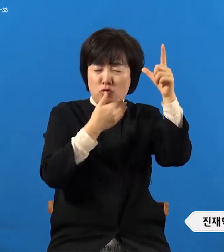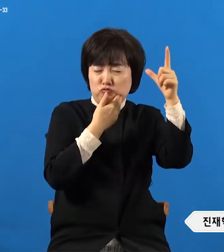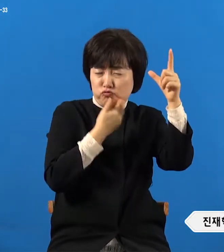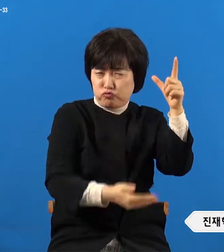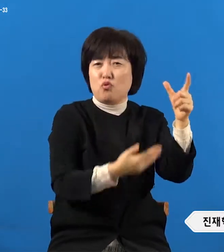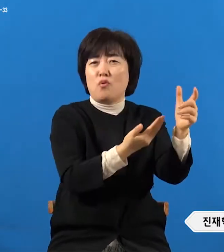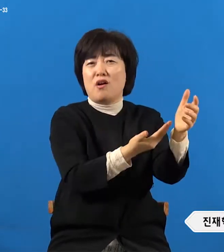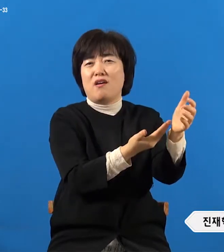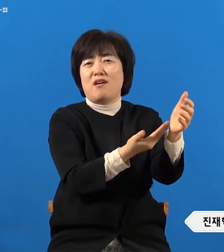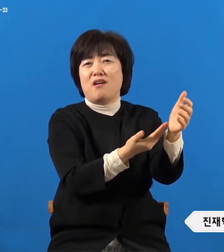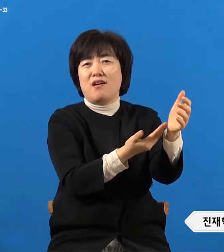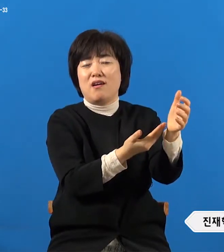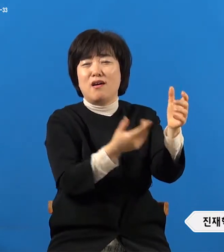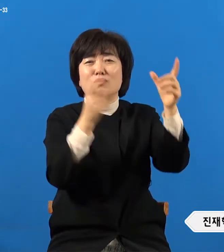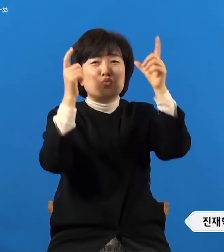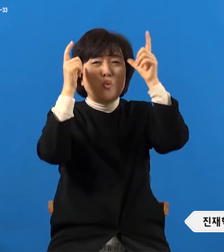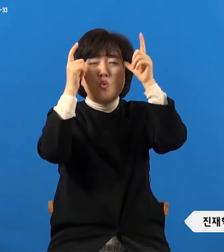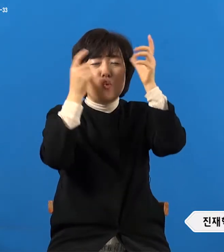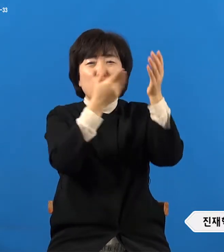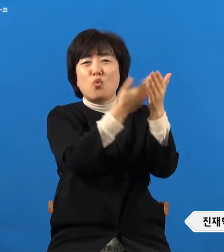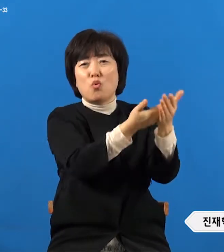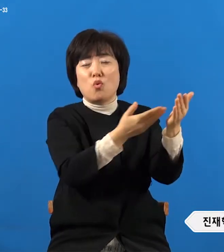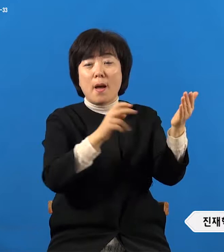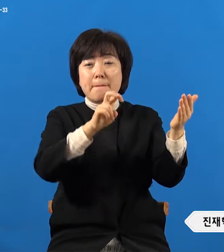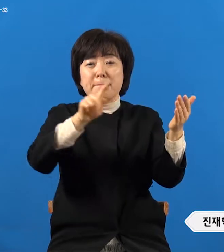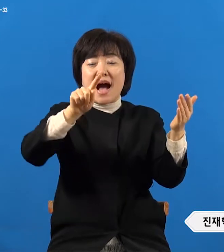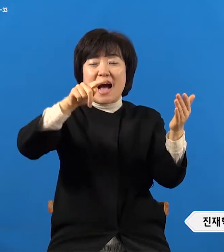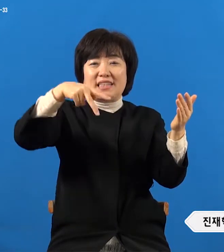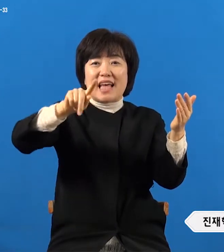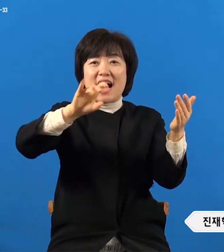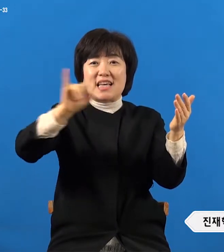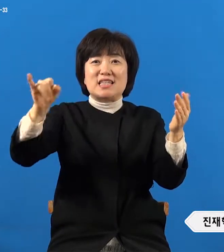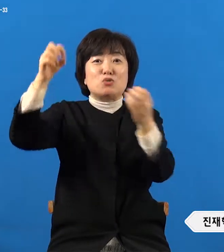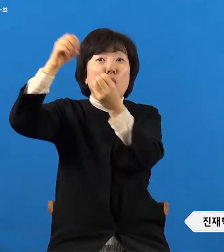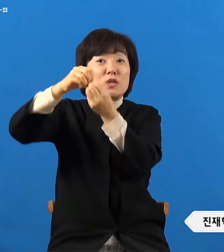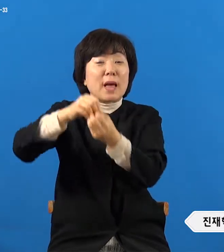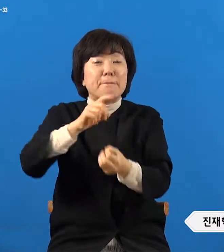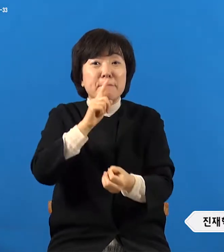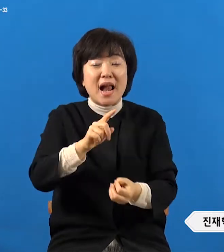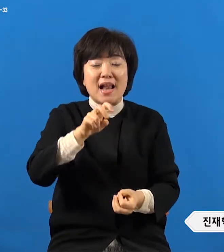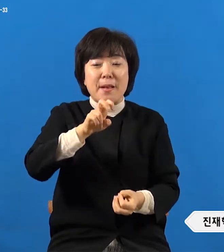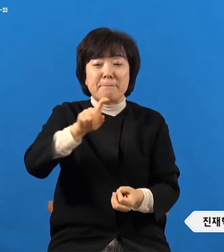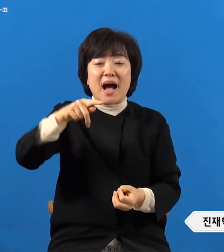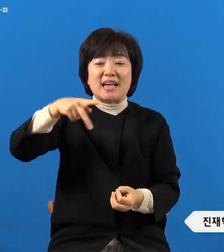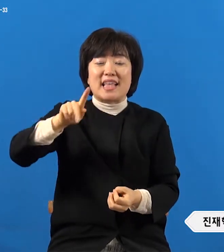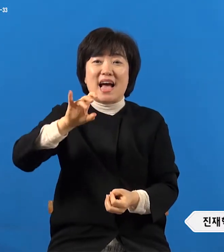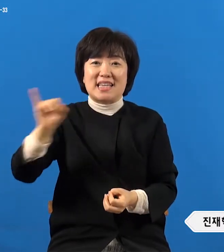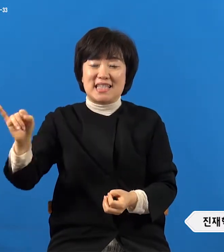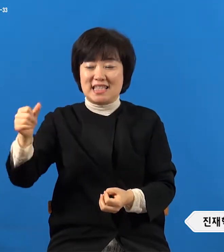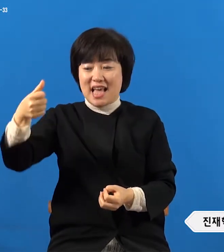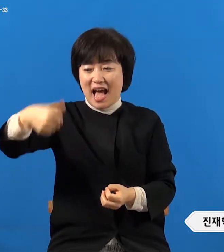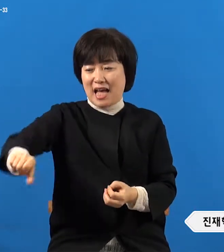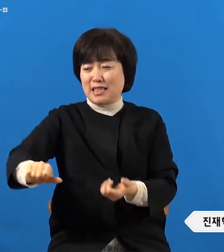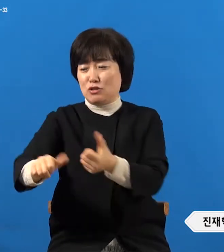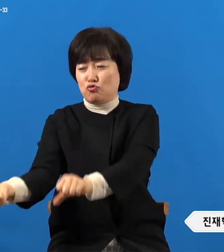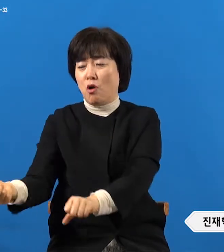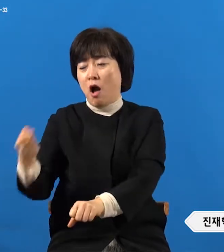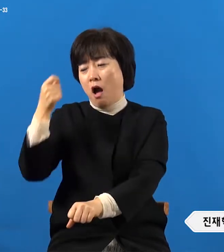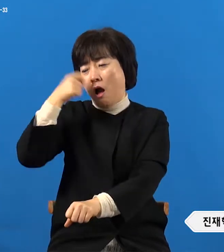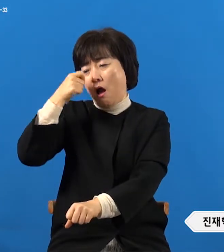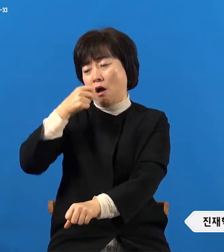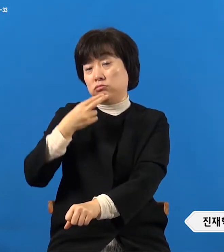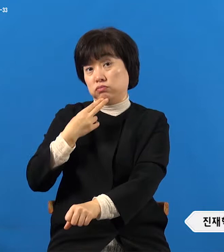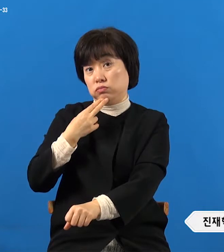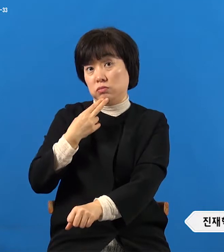너무너무 중요합니다. 오죽하면 마사이 속담에 그런 말이 있습니다. 마사이는 아들이 죽어도 울지